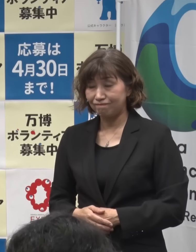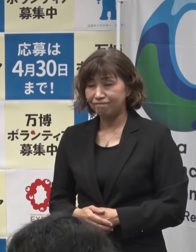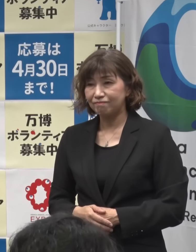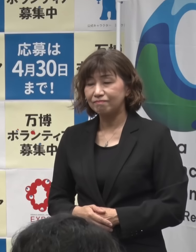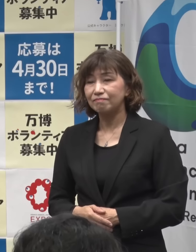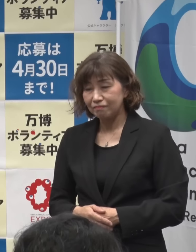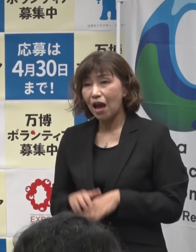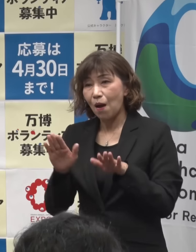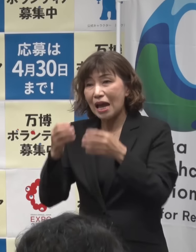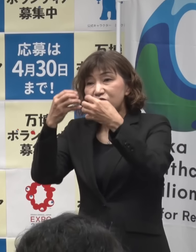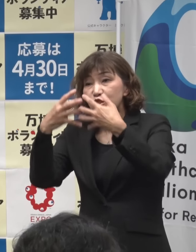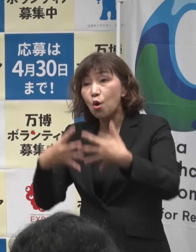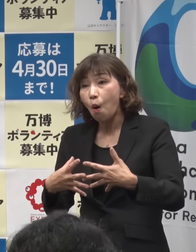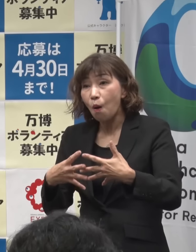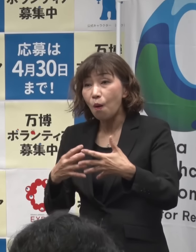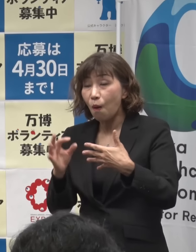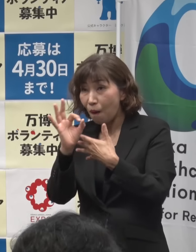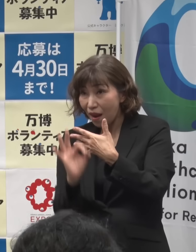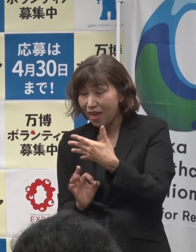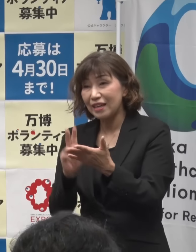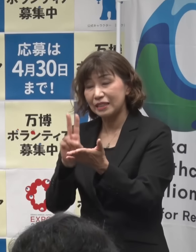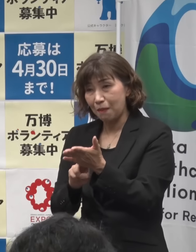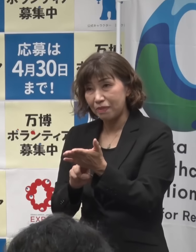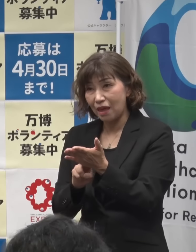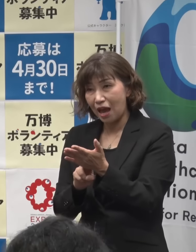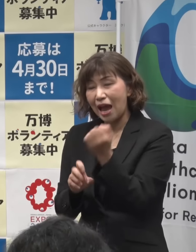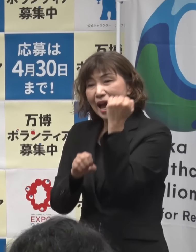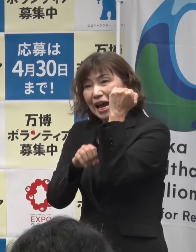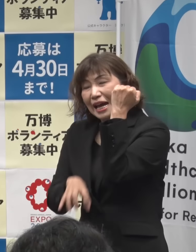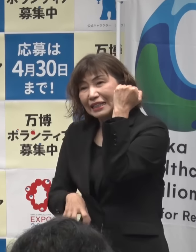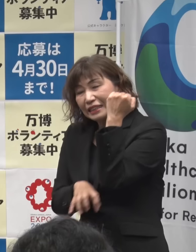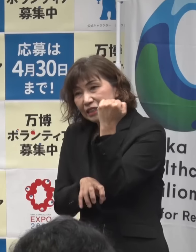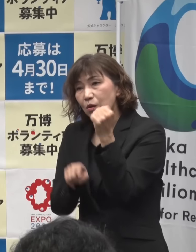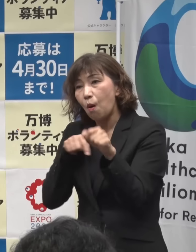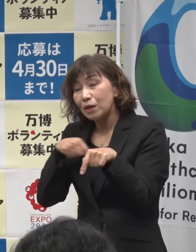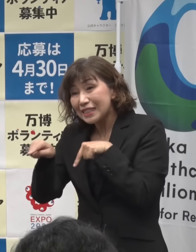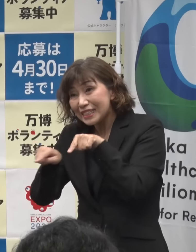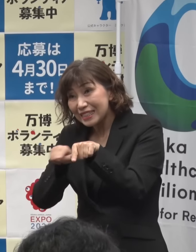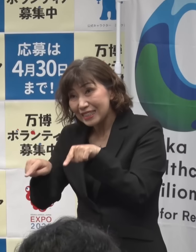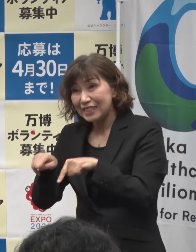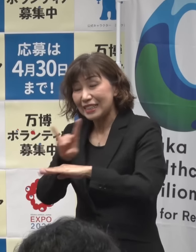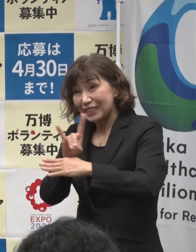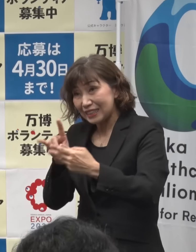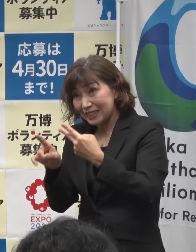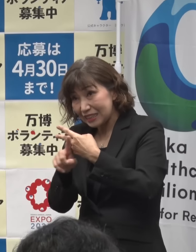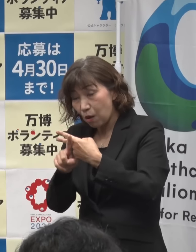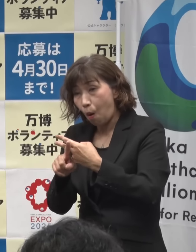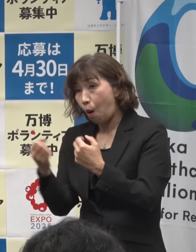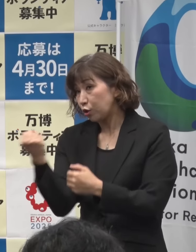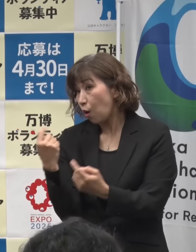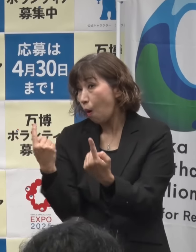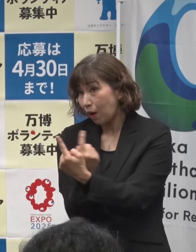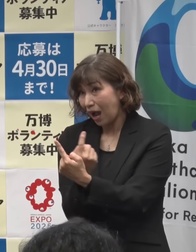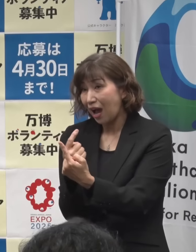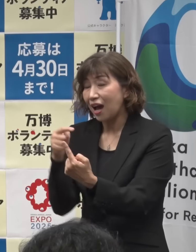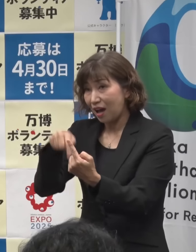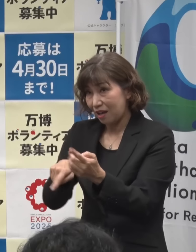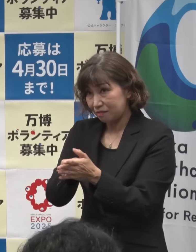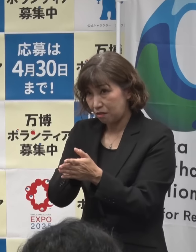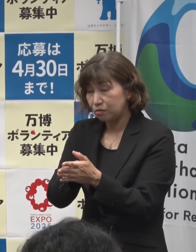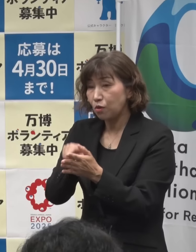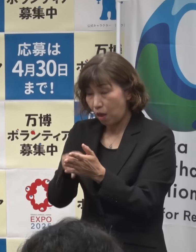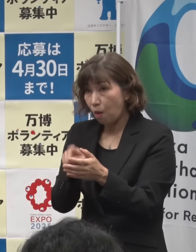今回条例が制定されましたので、基礎自治機能を強化するための本部会議というものをあの今年度中には当然開催をして